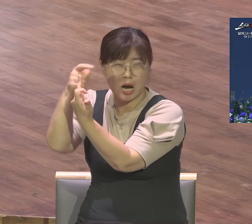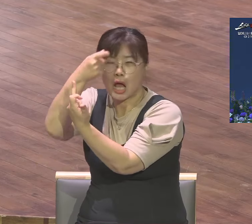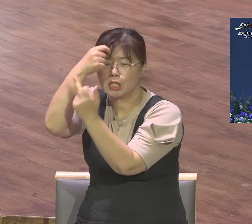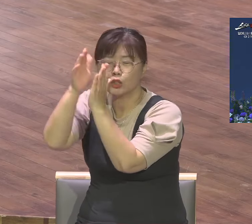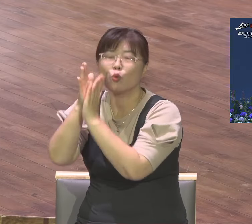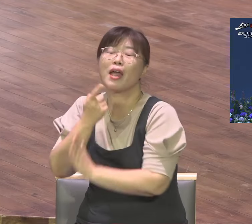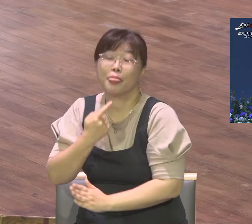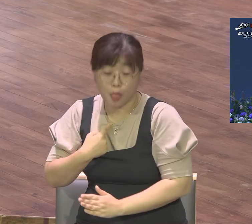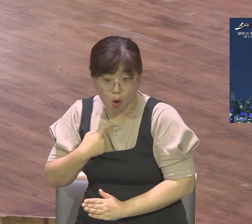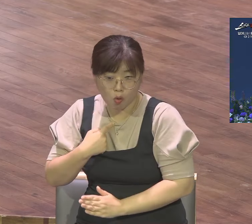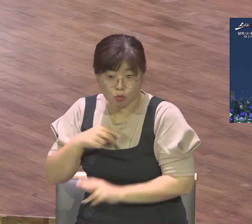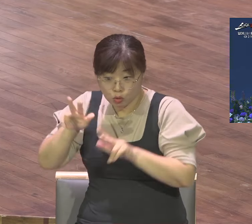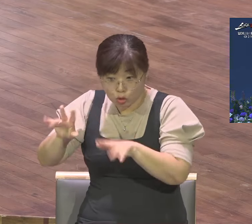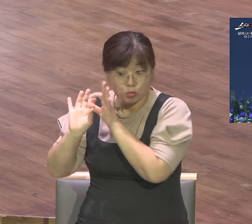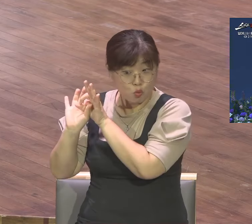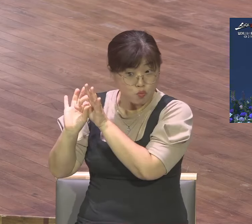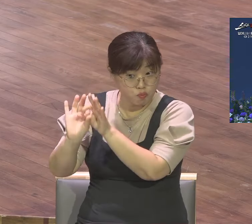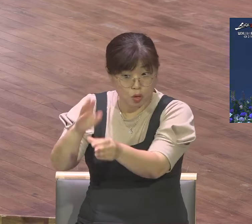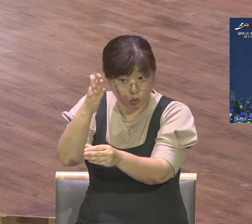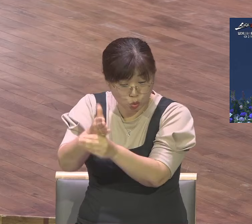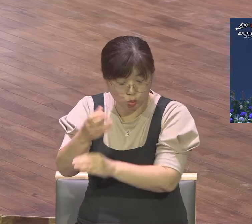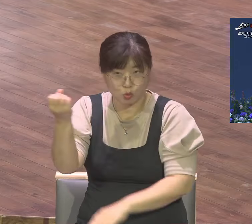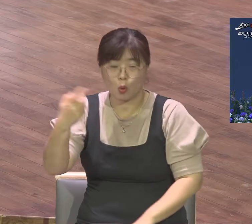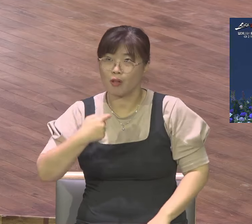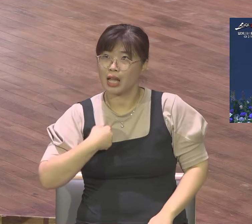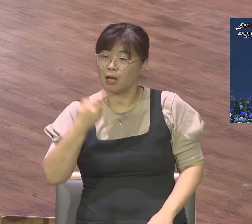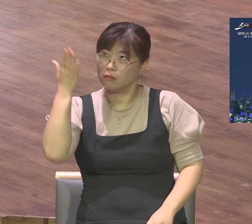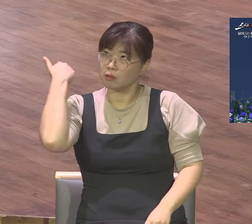여러분의 발자취가요, 여러분의 발자취가